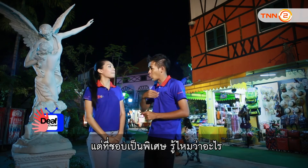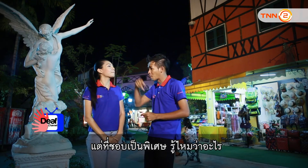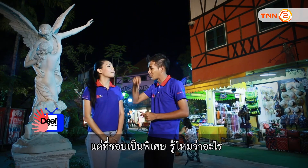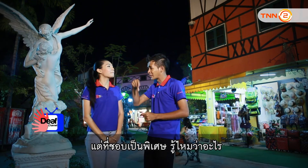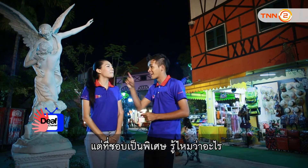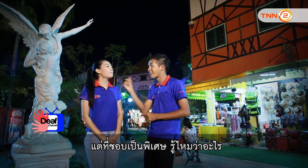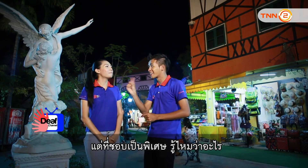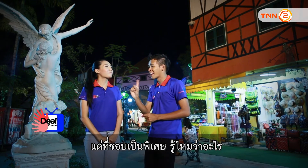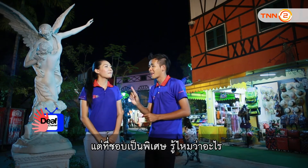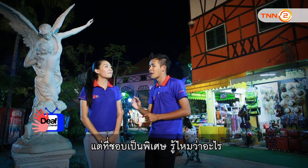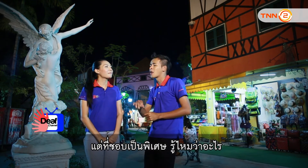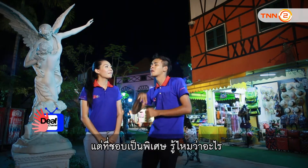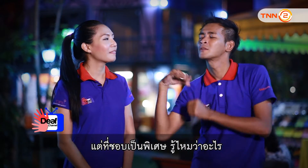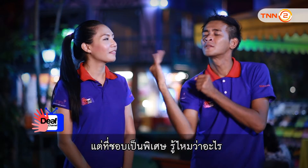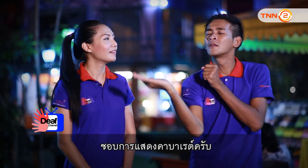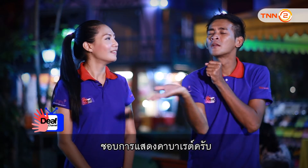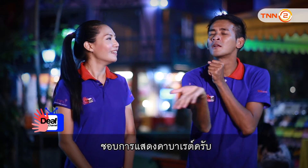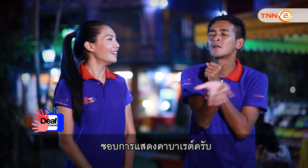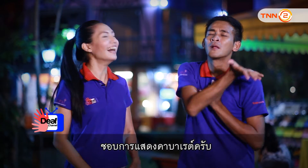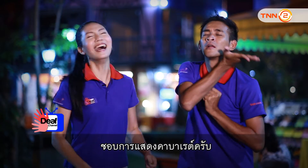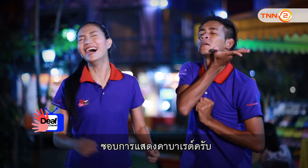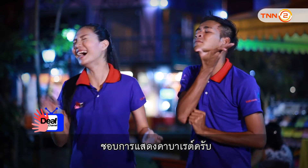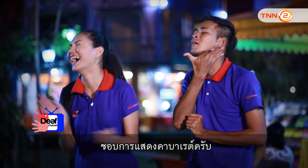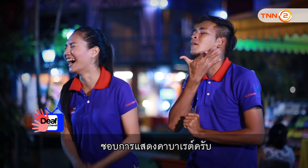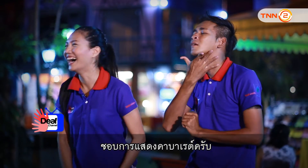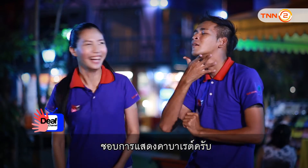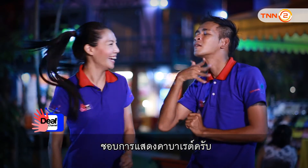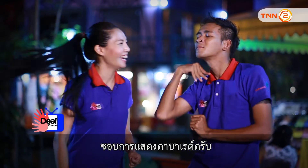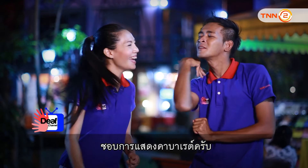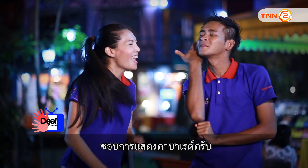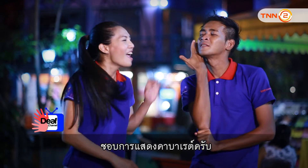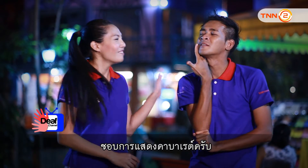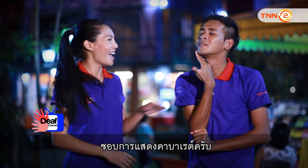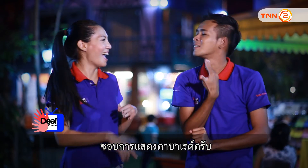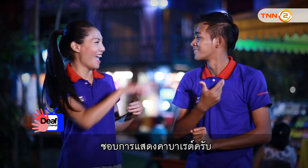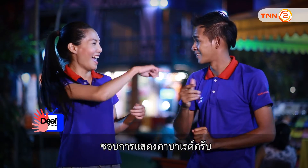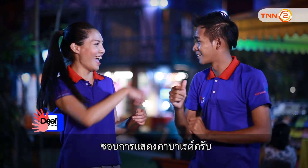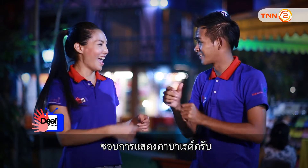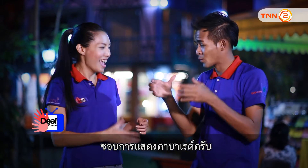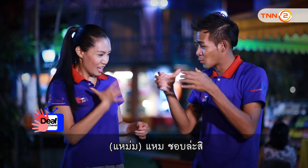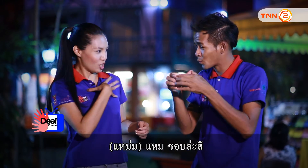พิเศษรู้ไหมว่าอะไรชมการแสดงคาบาเล่ครับ แหมช